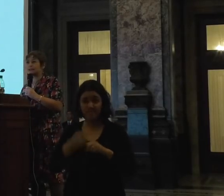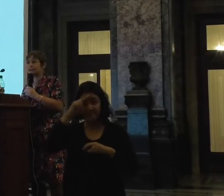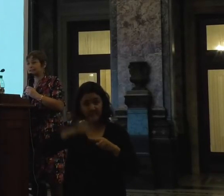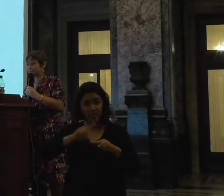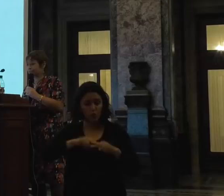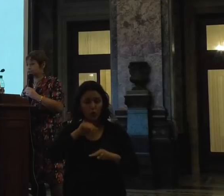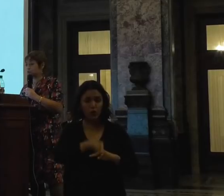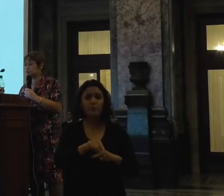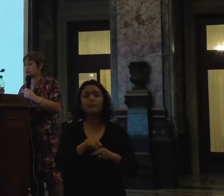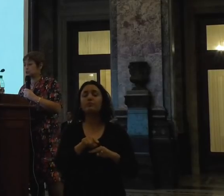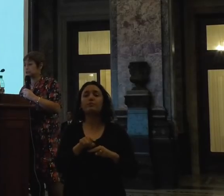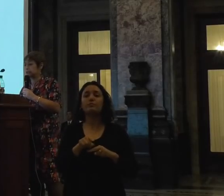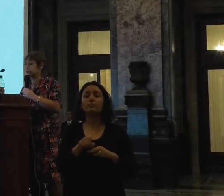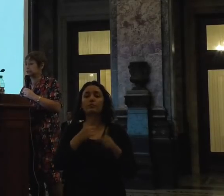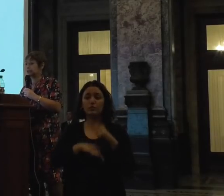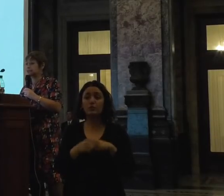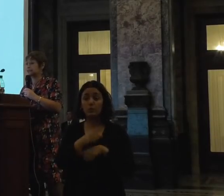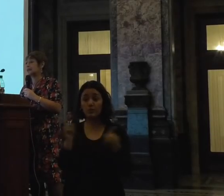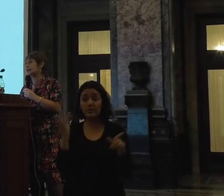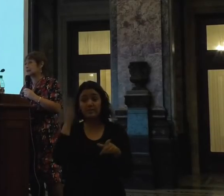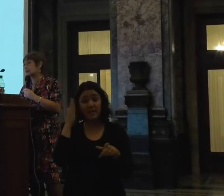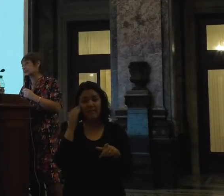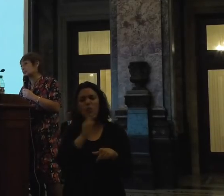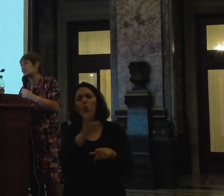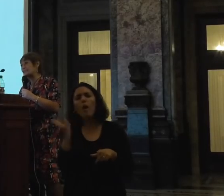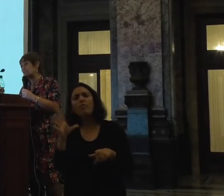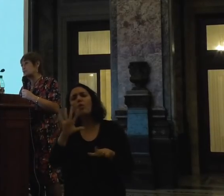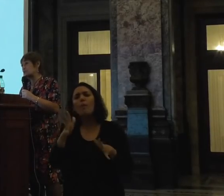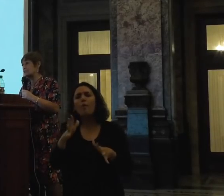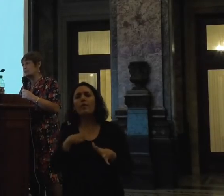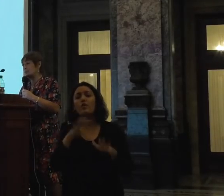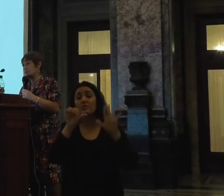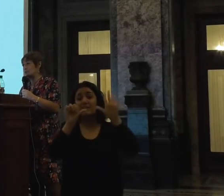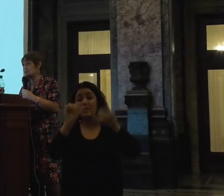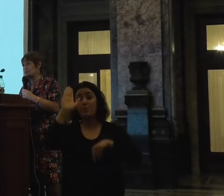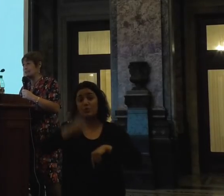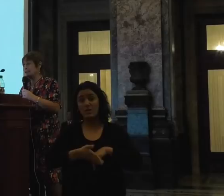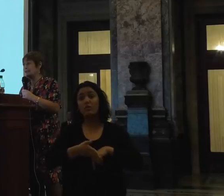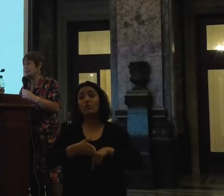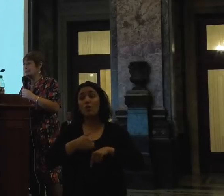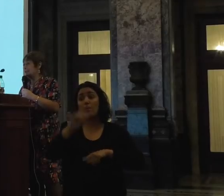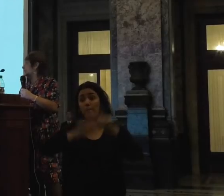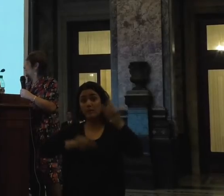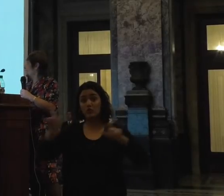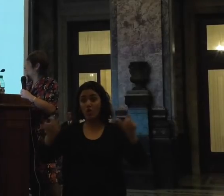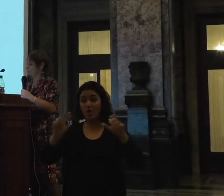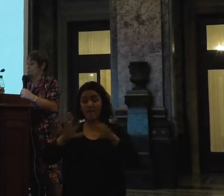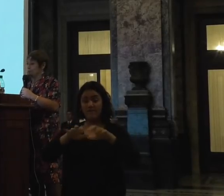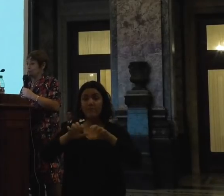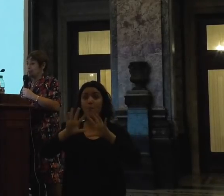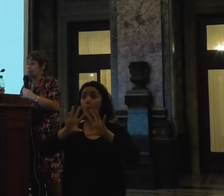deben saber que la estimación es que alrededor de 6% de la población mundial